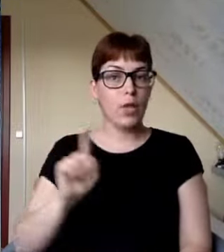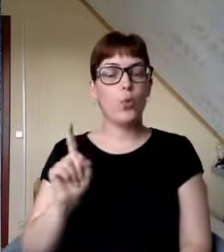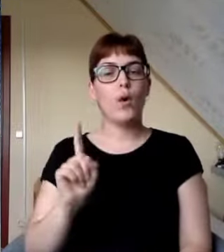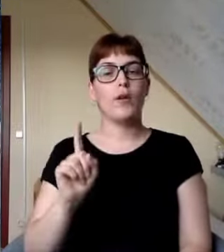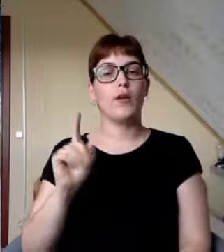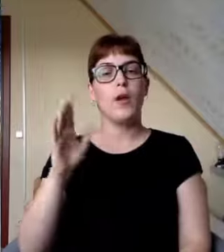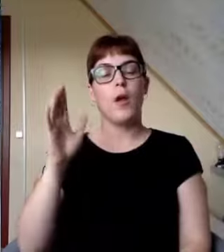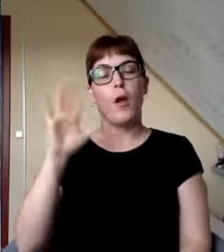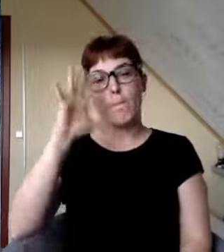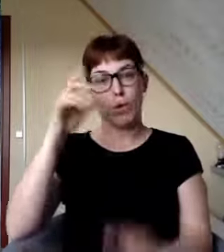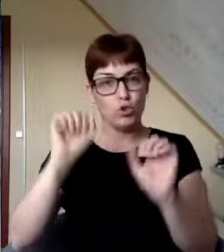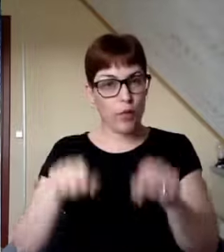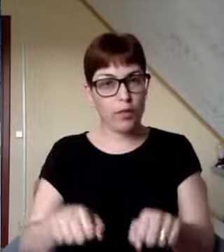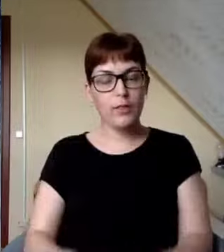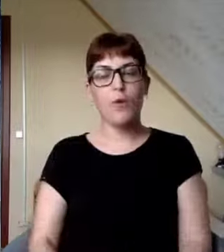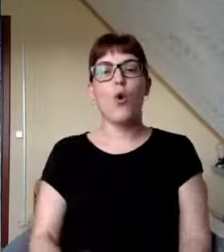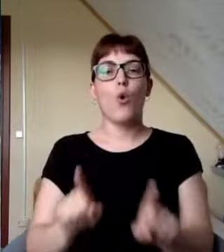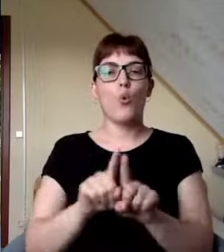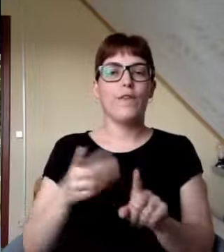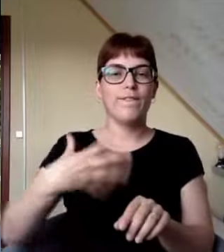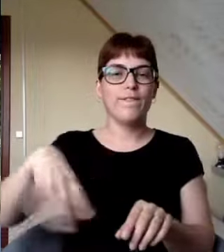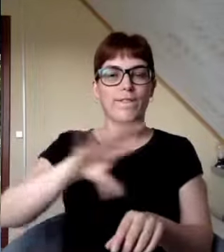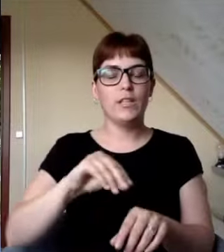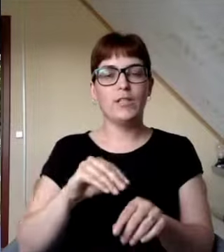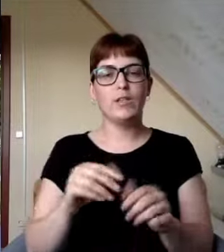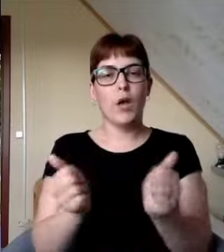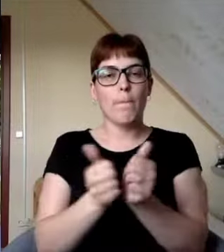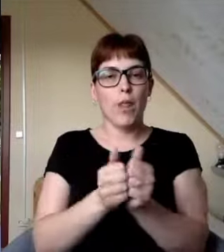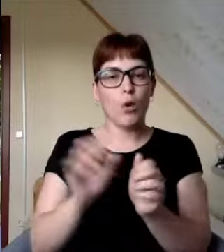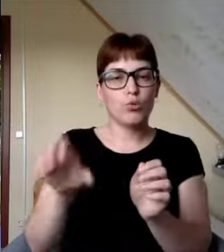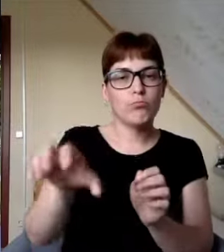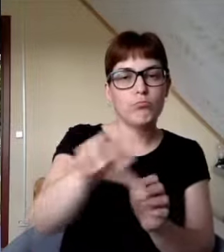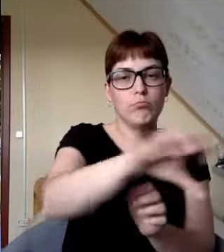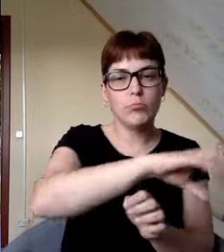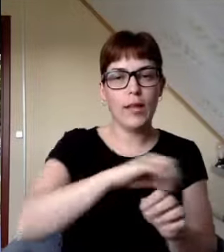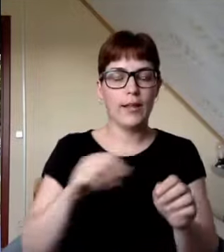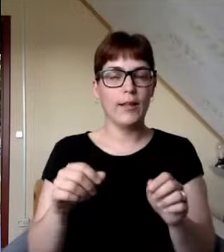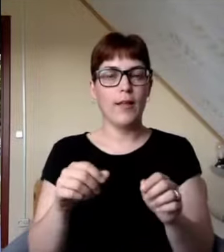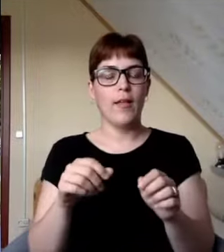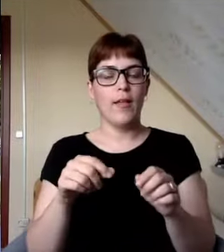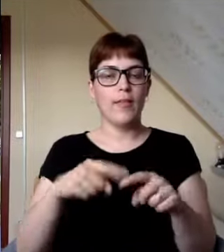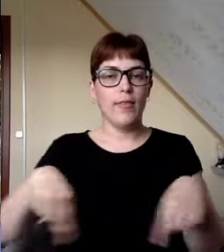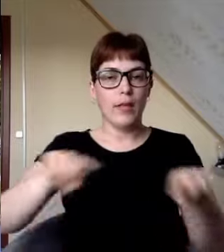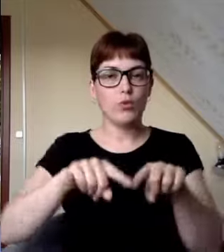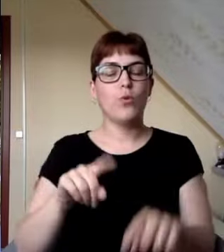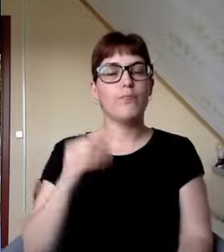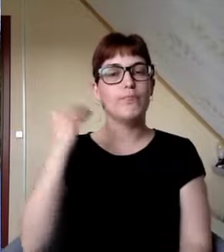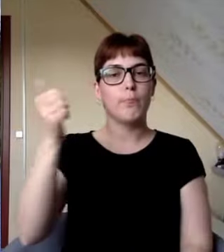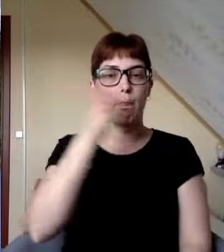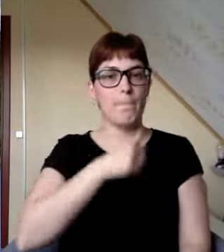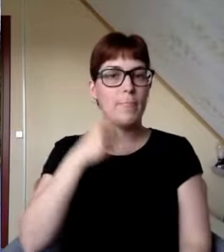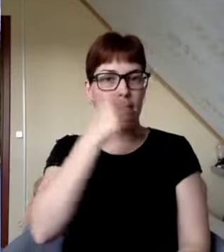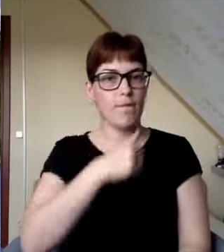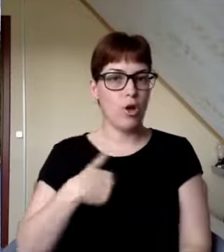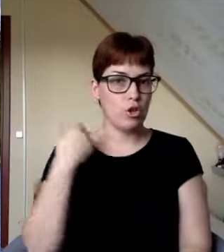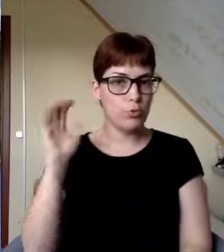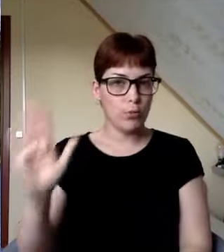pašvaldība un visas piekļūšās teritorijas ir privāti īpašumi.